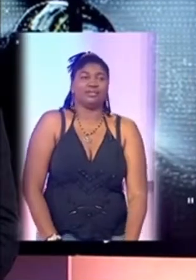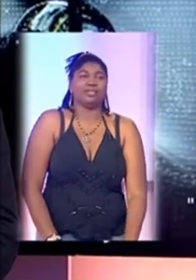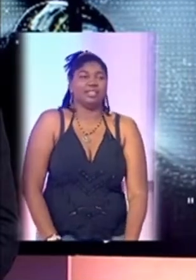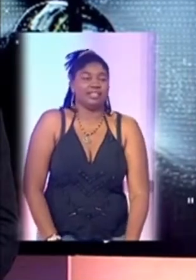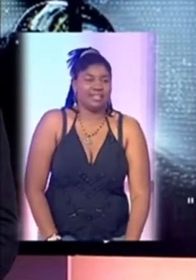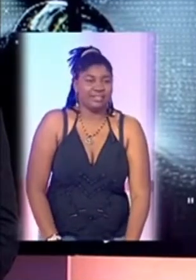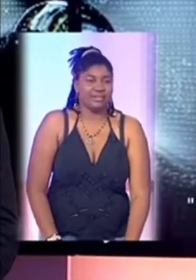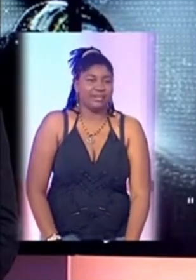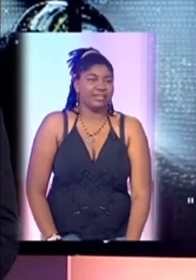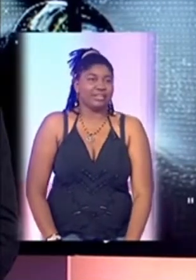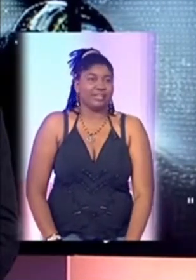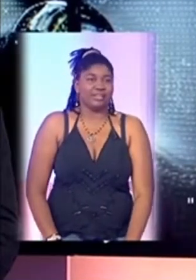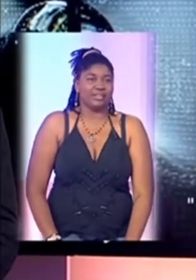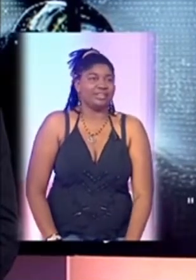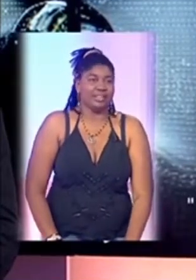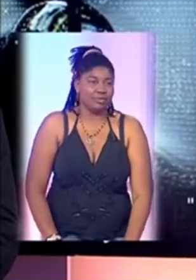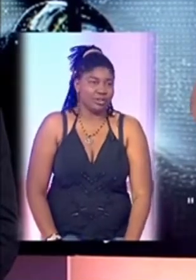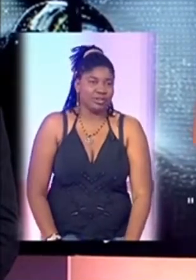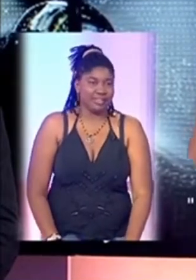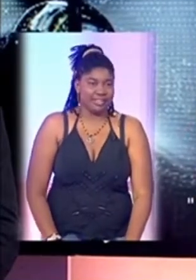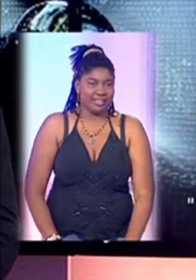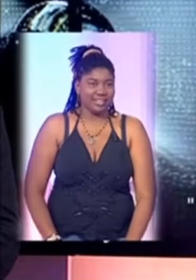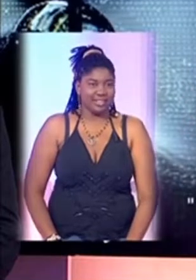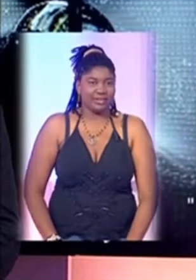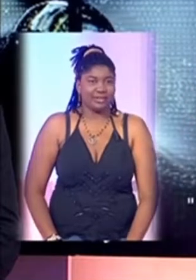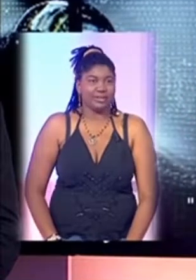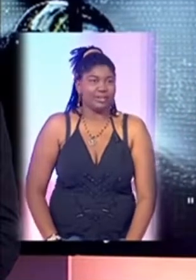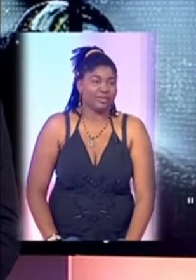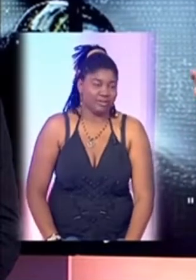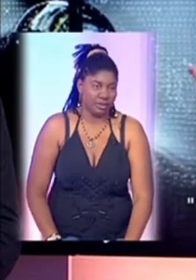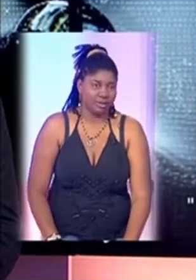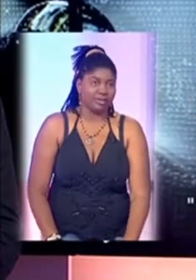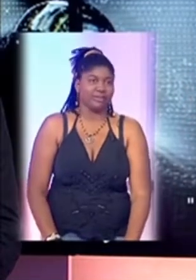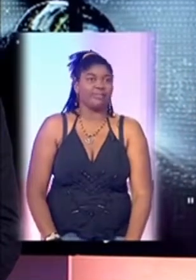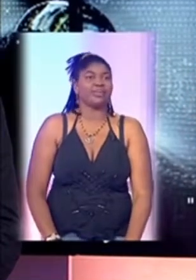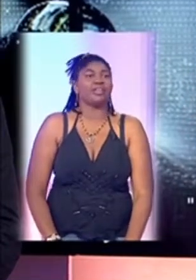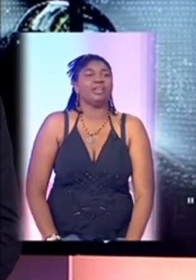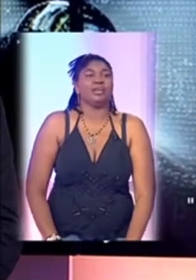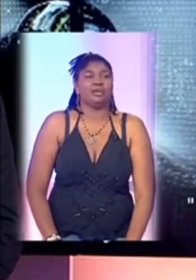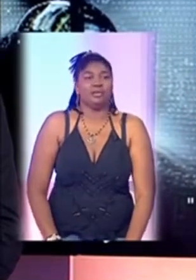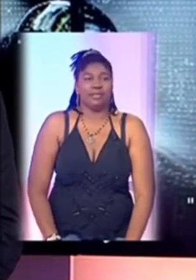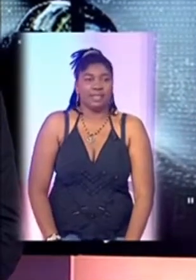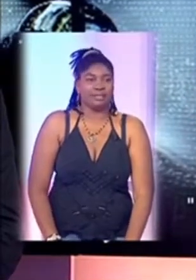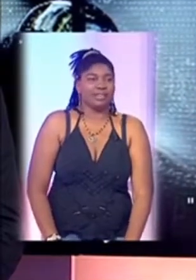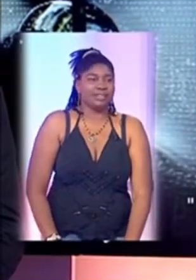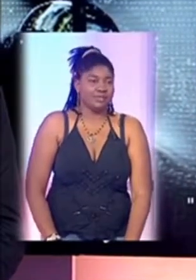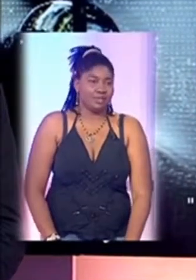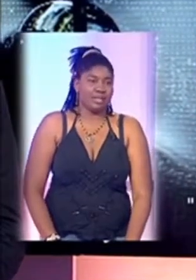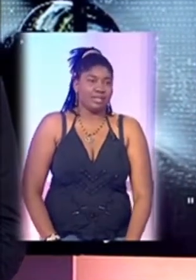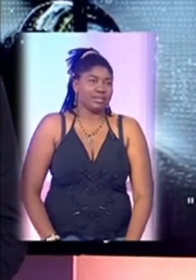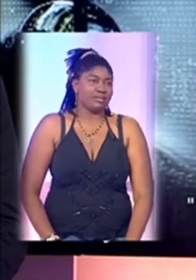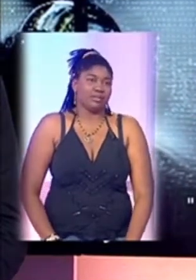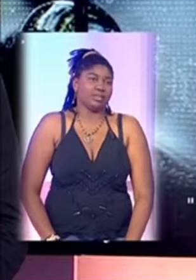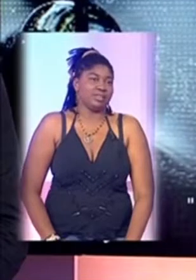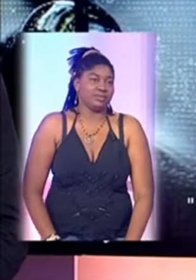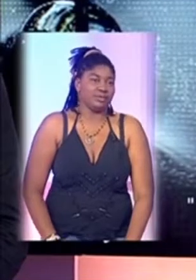Alors, effectivement, il y a plusieurs langues des signes qui sont totalement différentes. Mais comme c'est